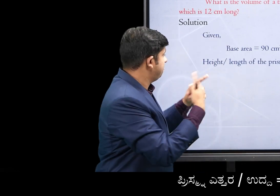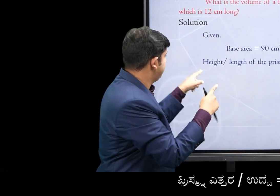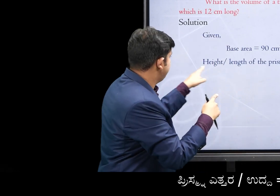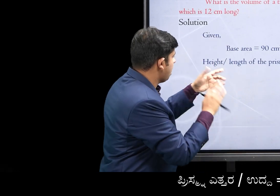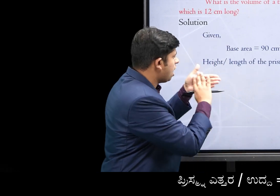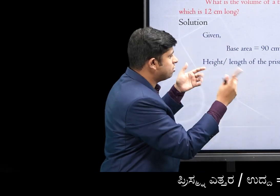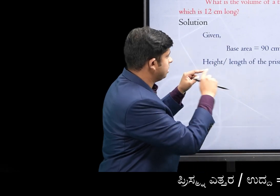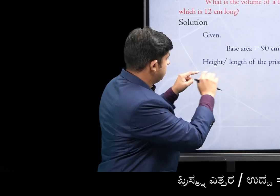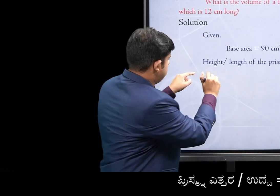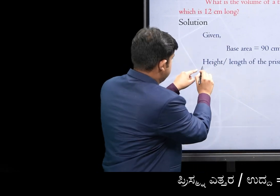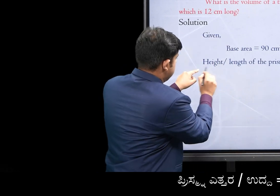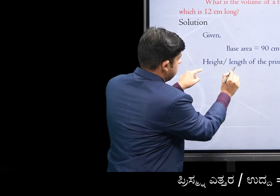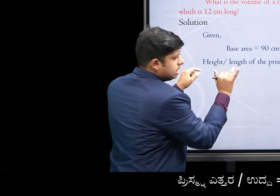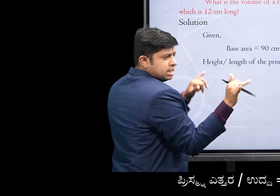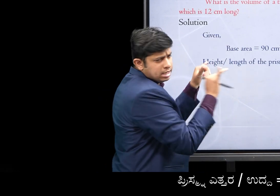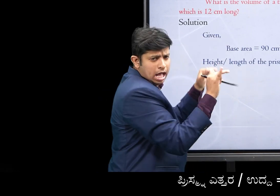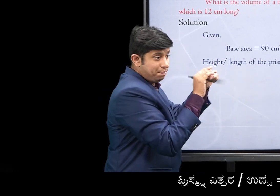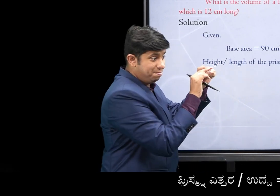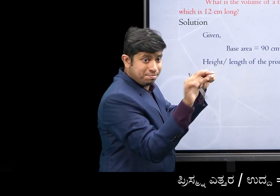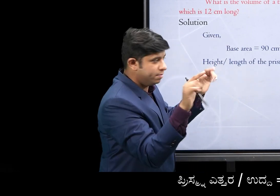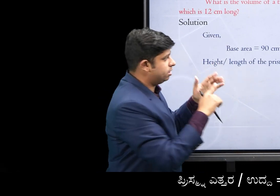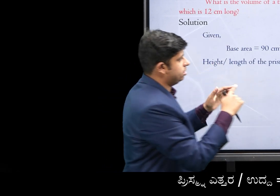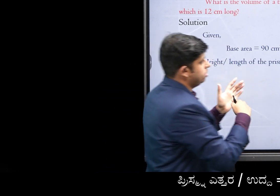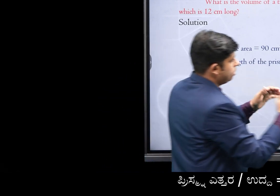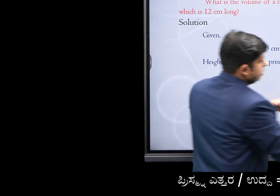ಪ್ರಿಸಂನ ಎತ್ತರ ಆರ್ ಉದ್ದ ಇಸ್ ಈಕ್ವಲ್ ಟು 12 ಸೆಂಟಿಮೀಟರ್.